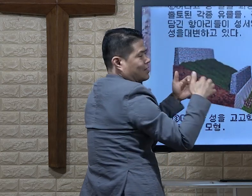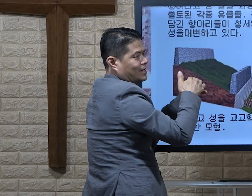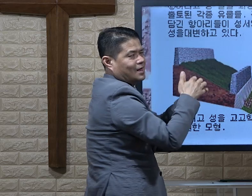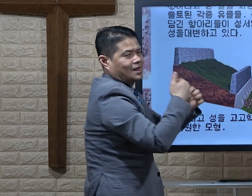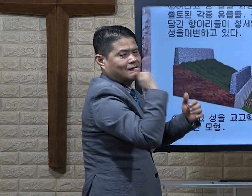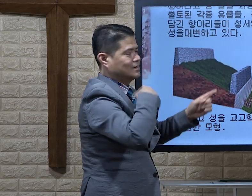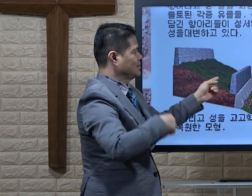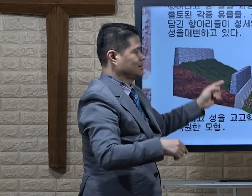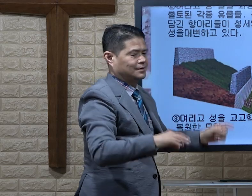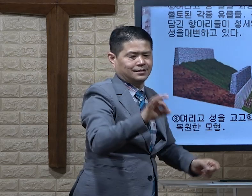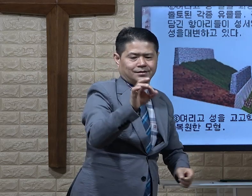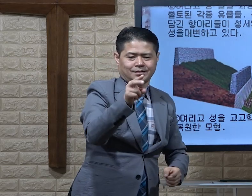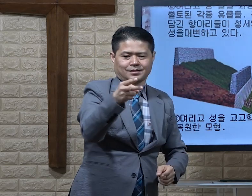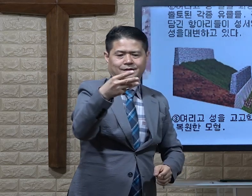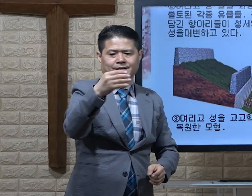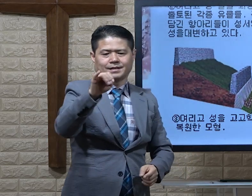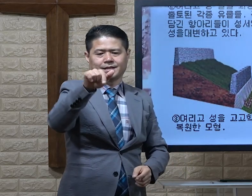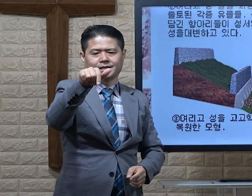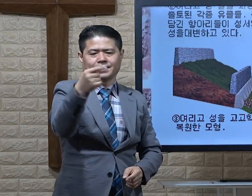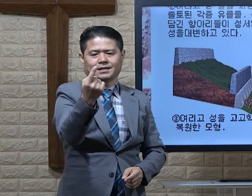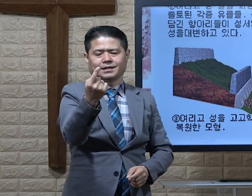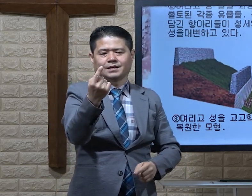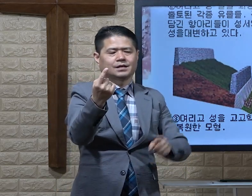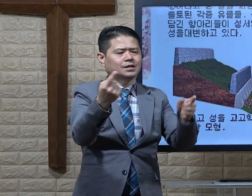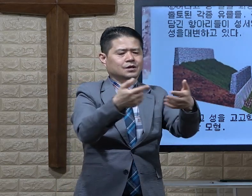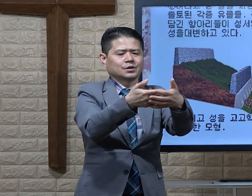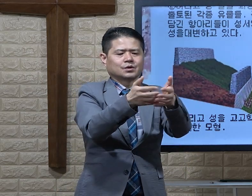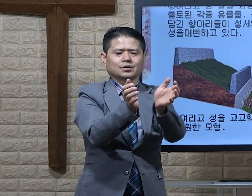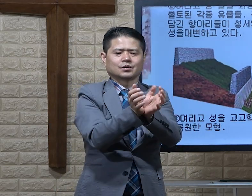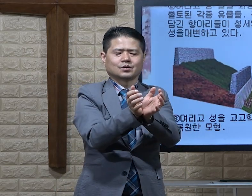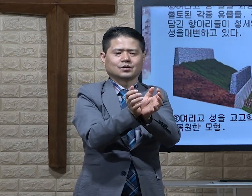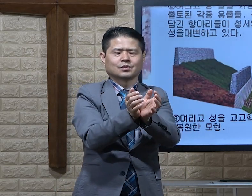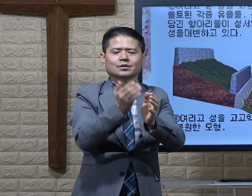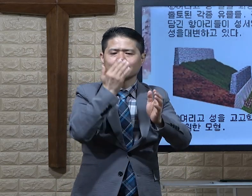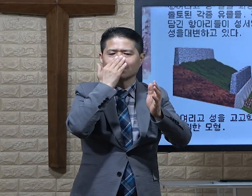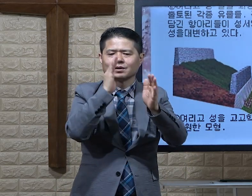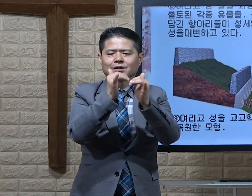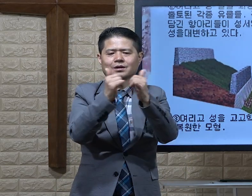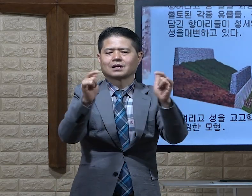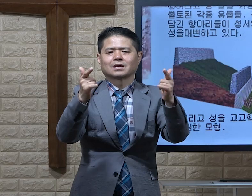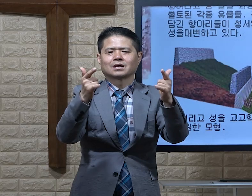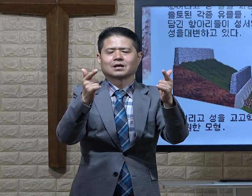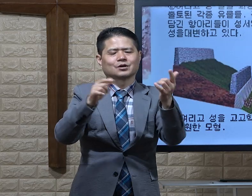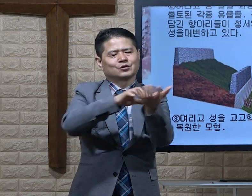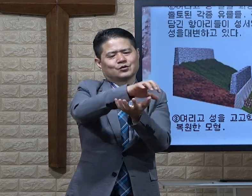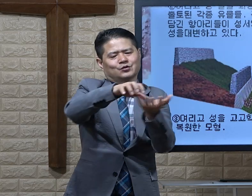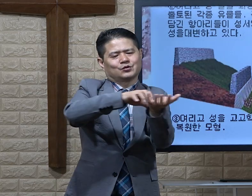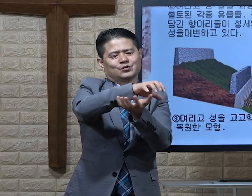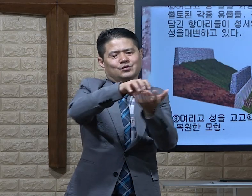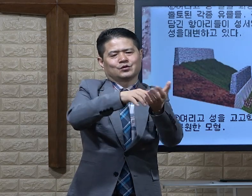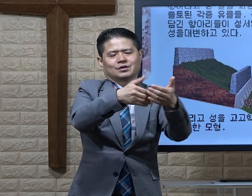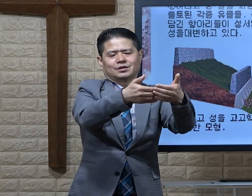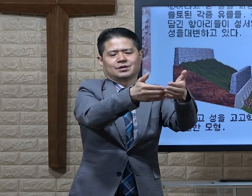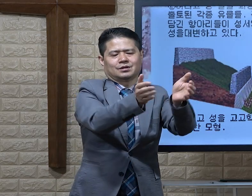사람들이 결코 이 성을 넘어올 수도 없었고 넘어와도 화살에 쌓여서 죽을 수밖에 없었습니다.